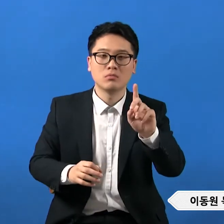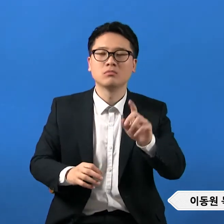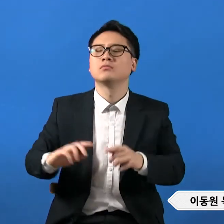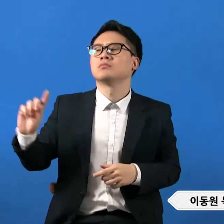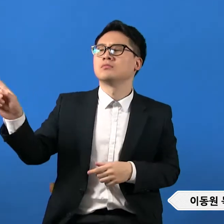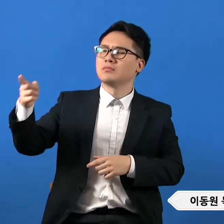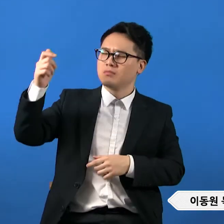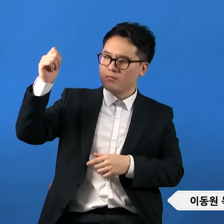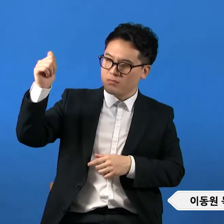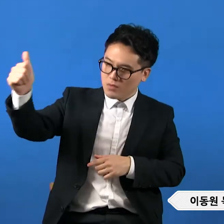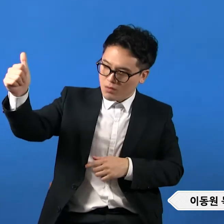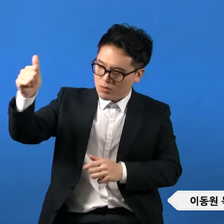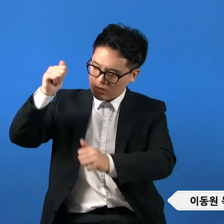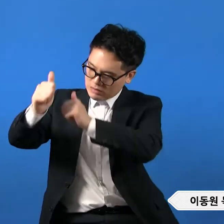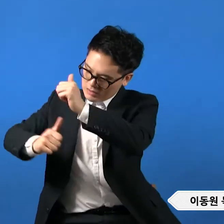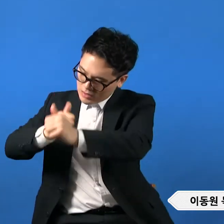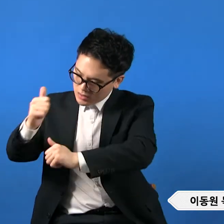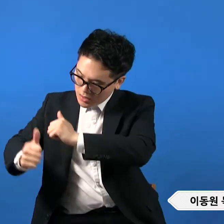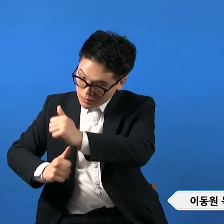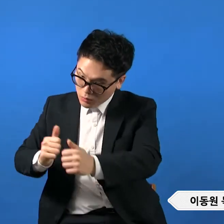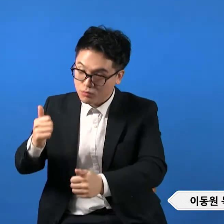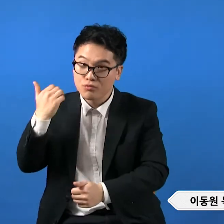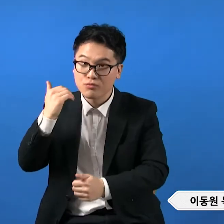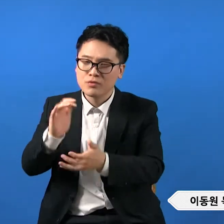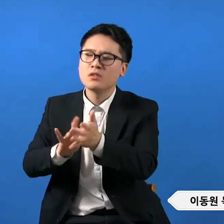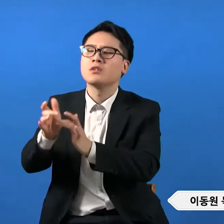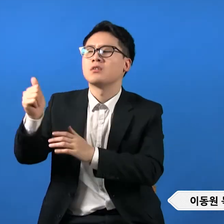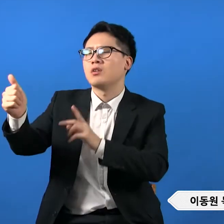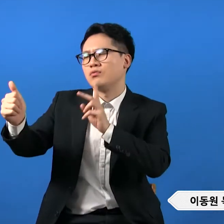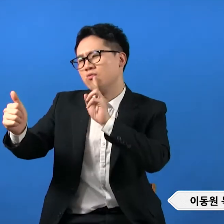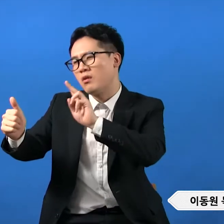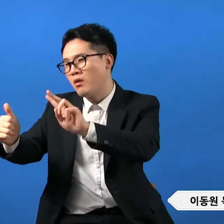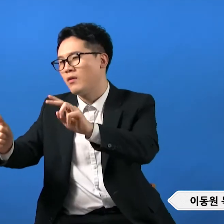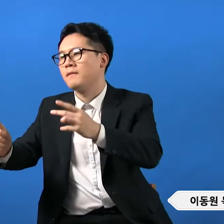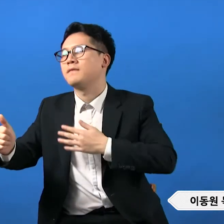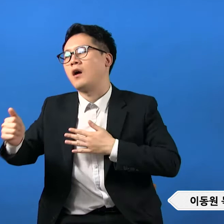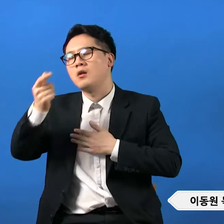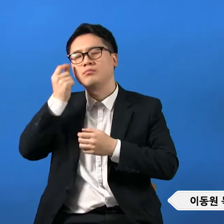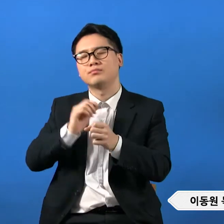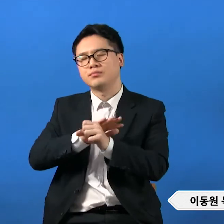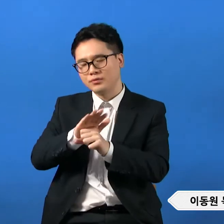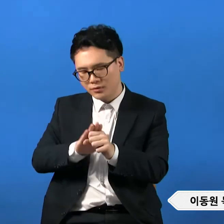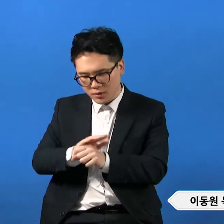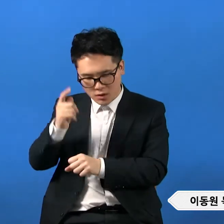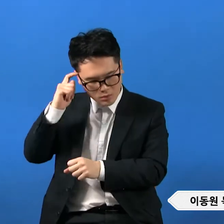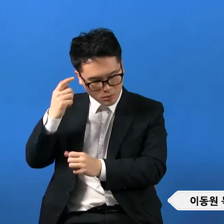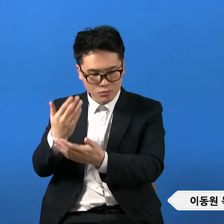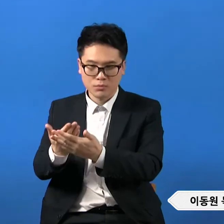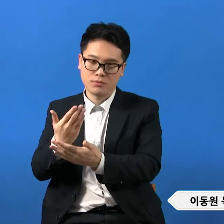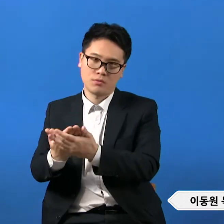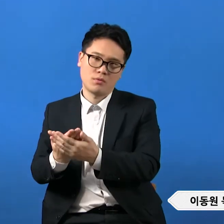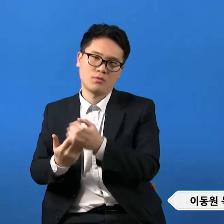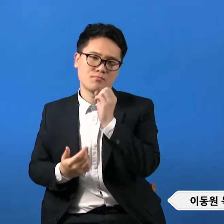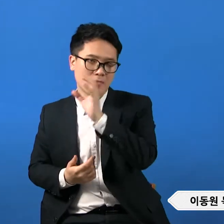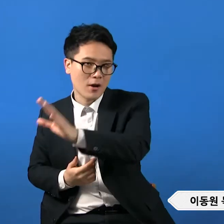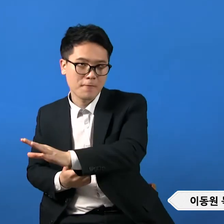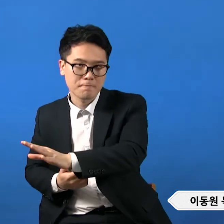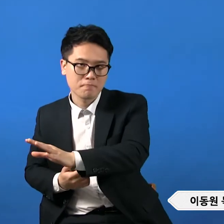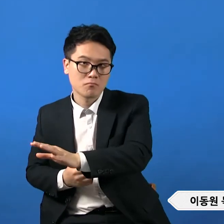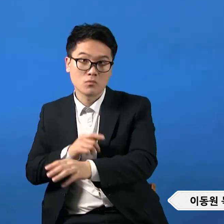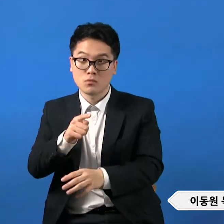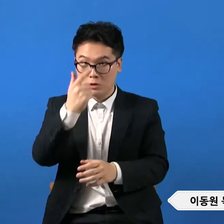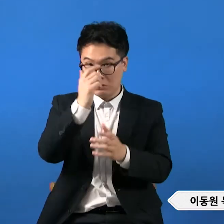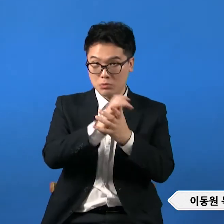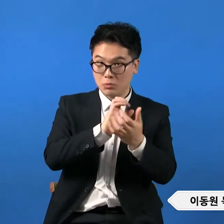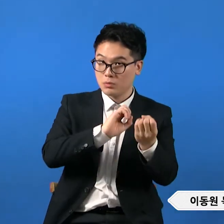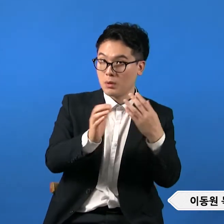다윗의 자손 예수여 나를 불쌍히 여기소서. 다윗의 자손 예수여 나를 불쌍히 여기소서. 자, 그 기도